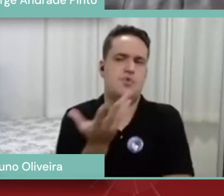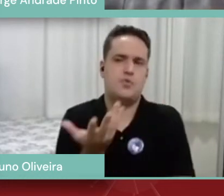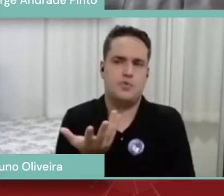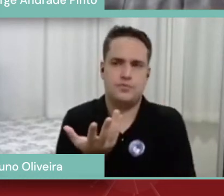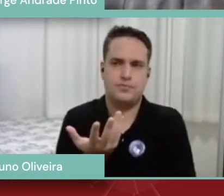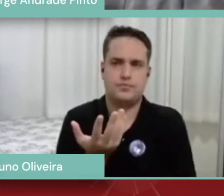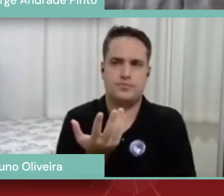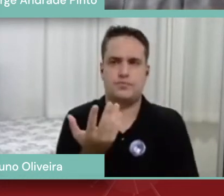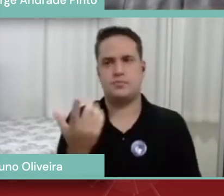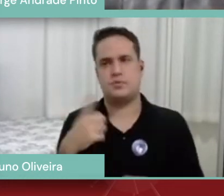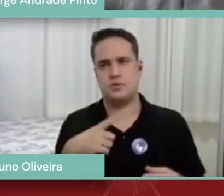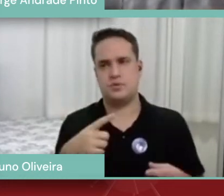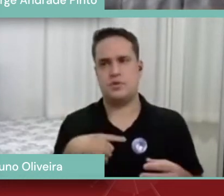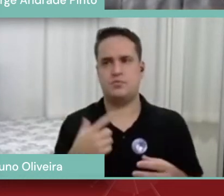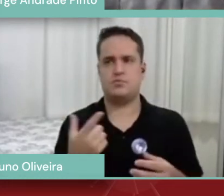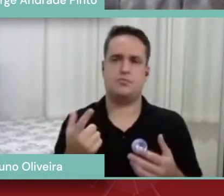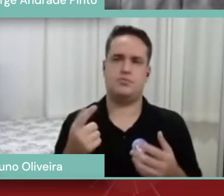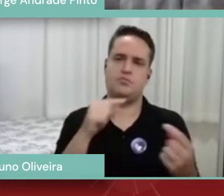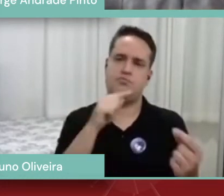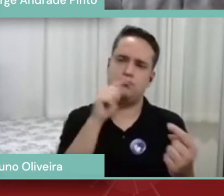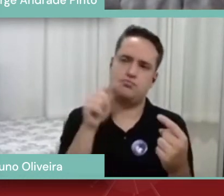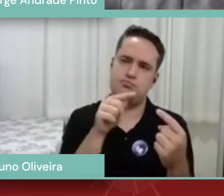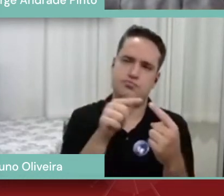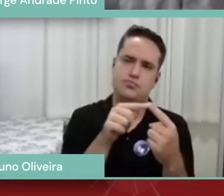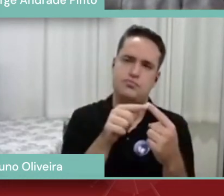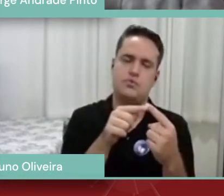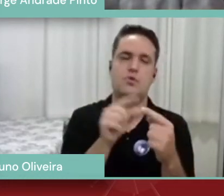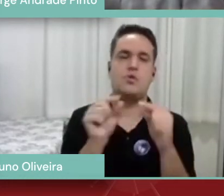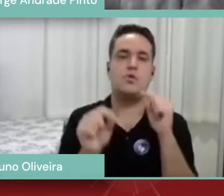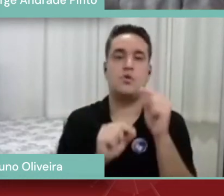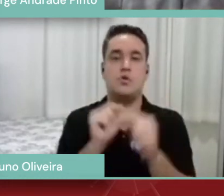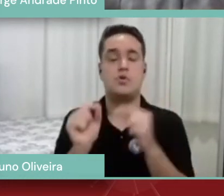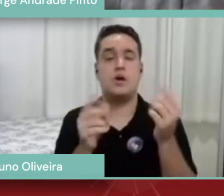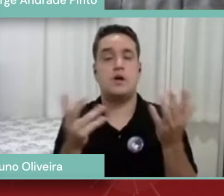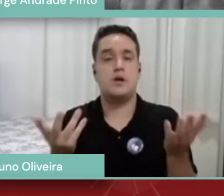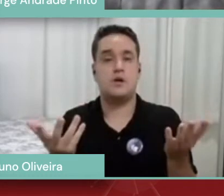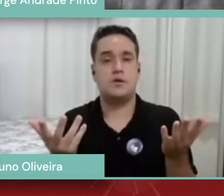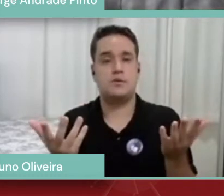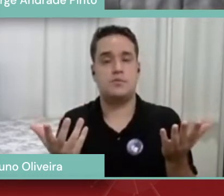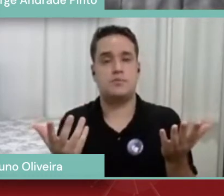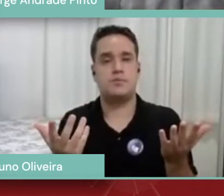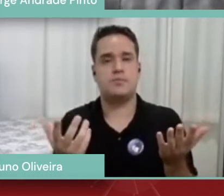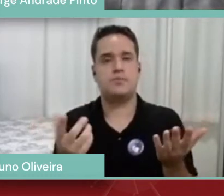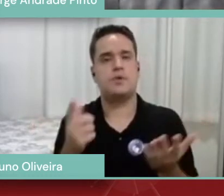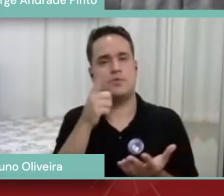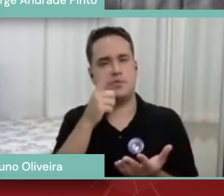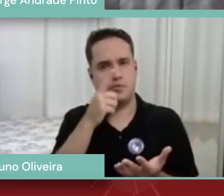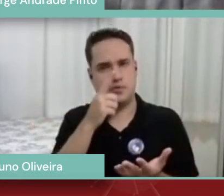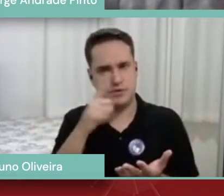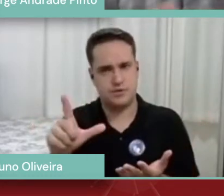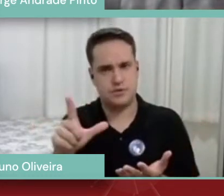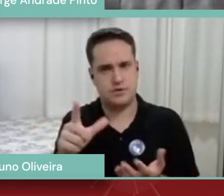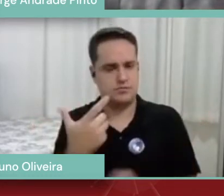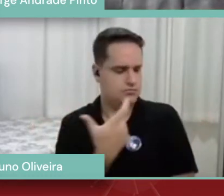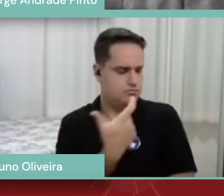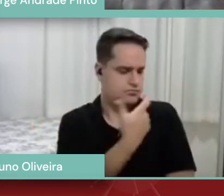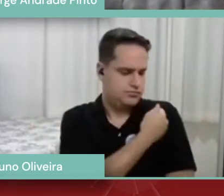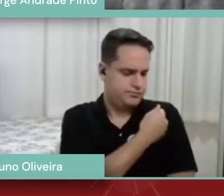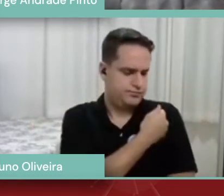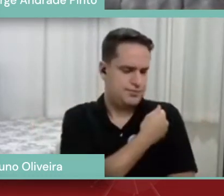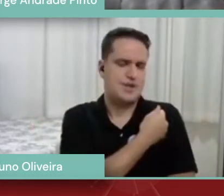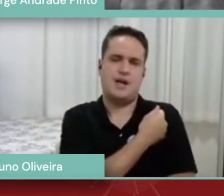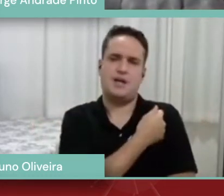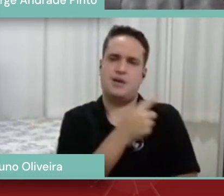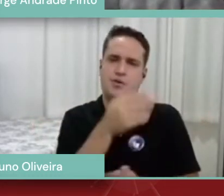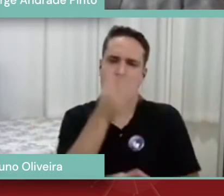O objetivo mais importante da vacina é obter uma imunidade esterilizante, ou seja, bloquear a